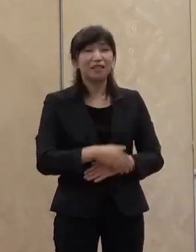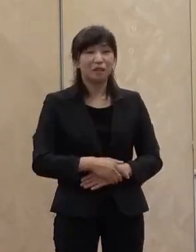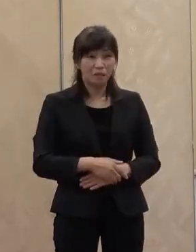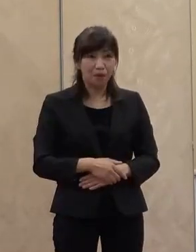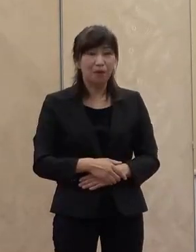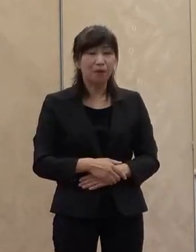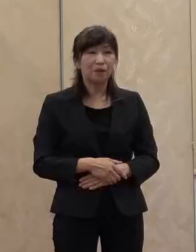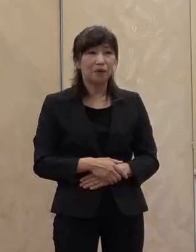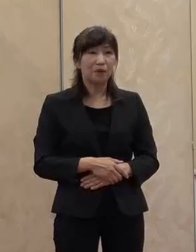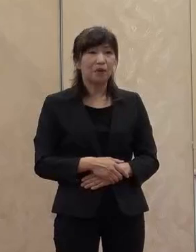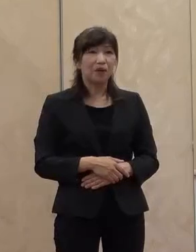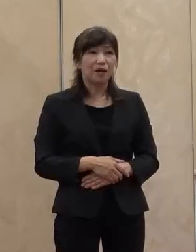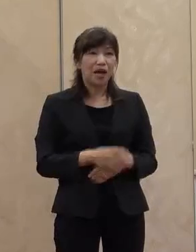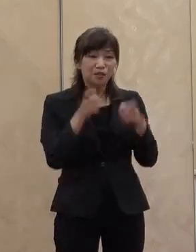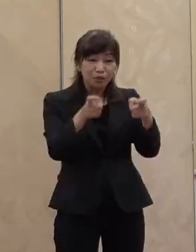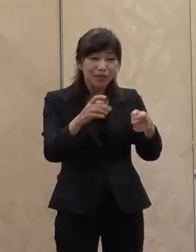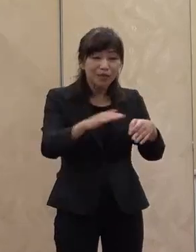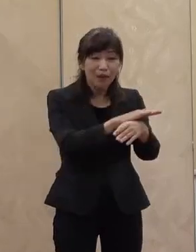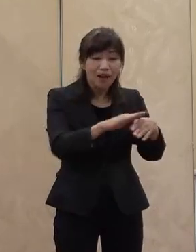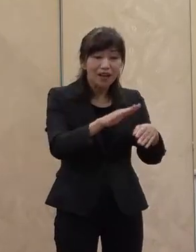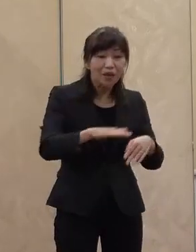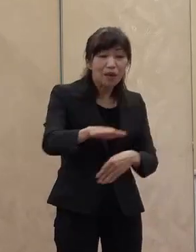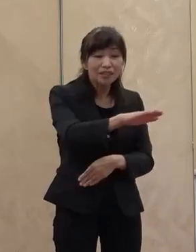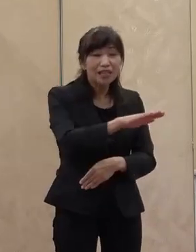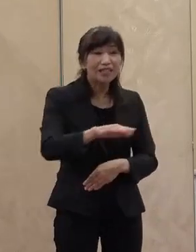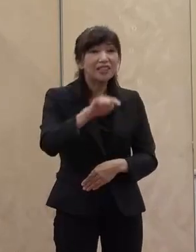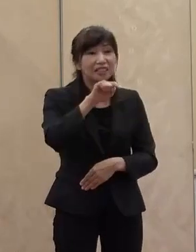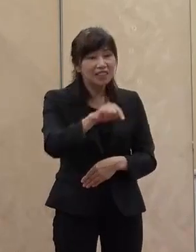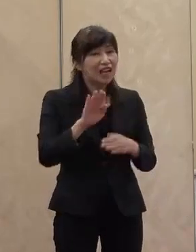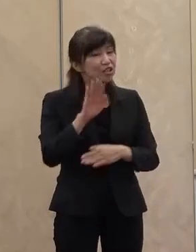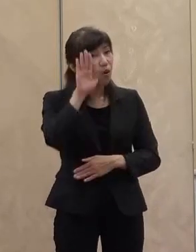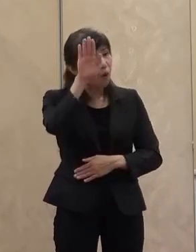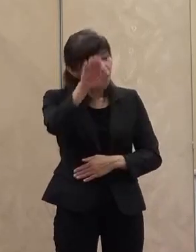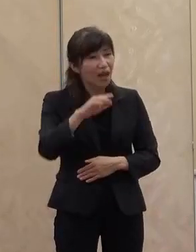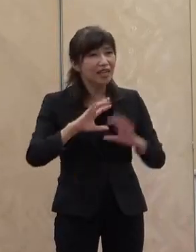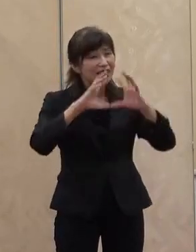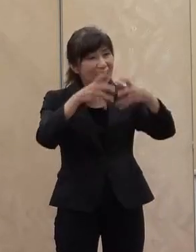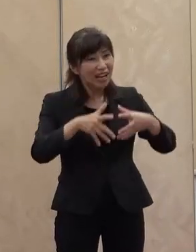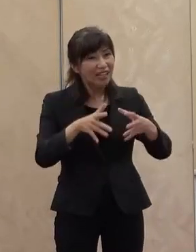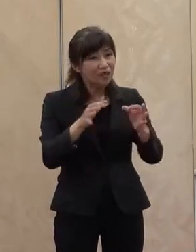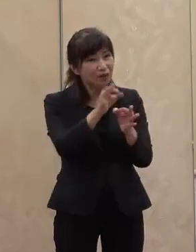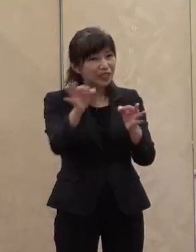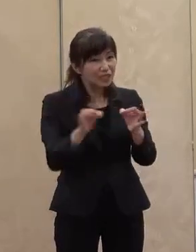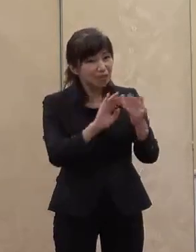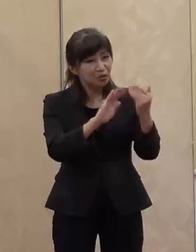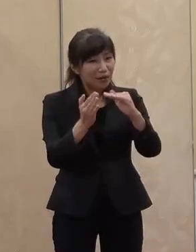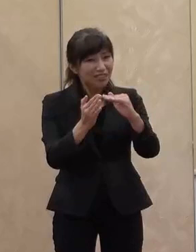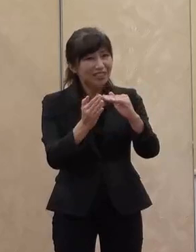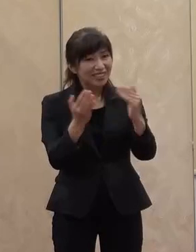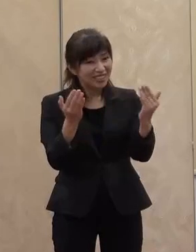ベイエリアが将来そういう国際金融都市になってね、ある意味アジアの中で、